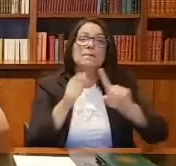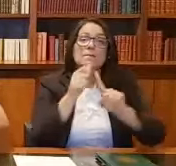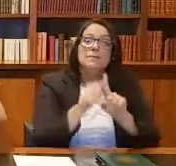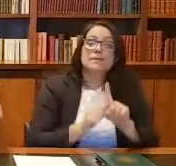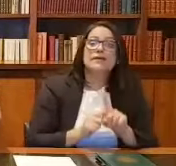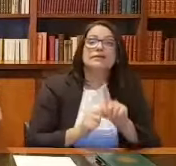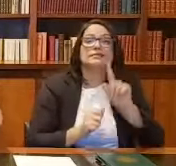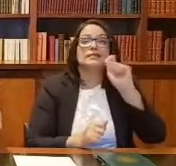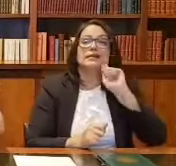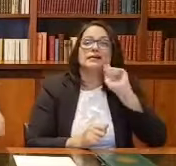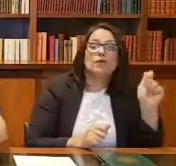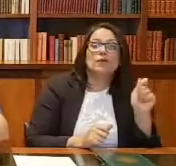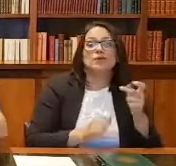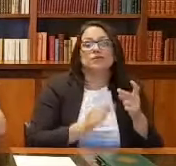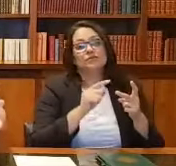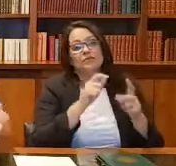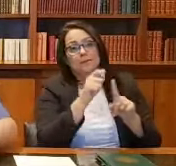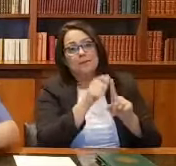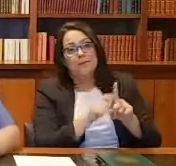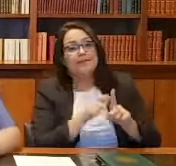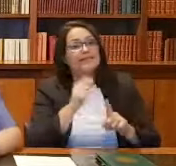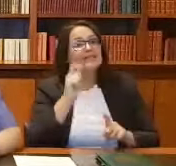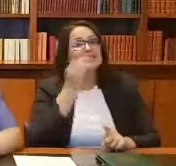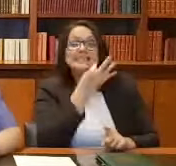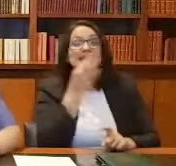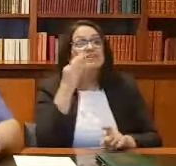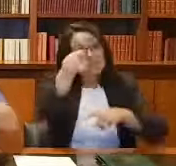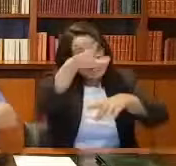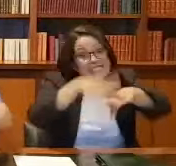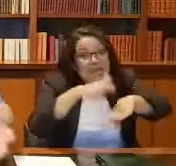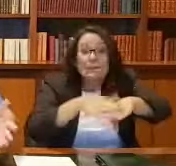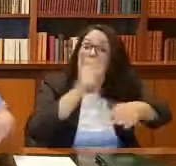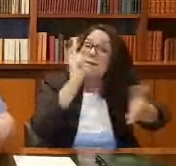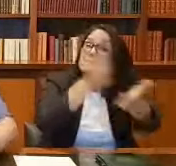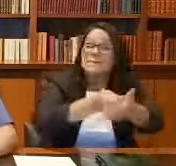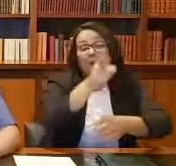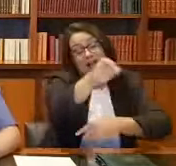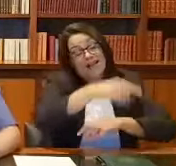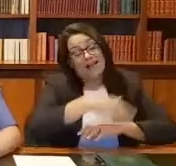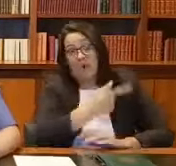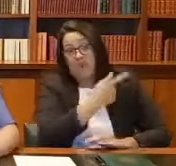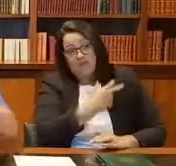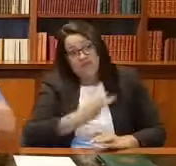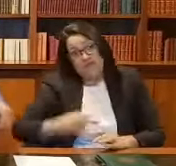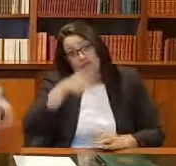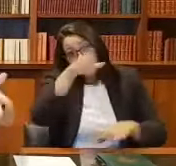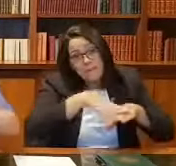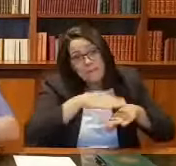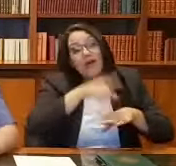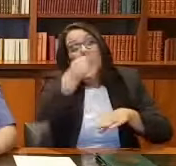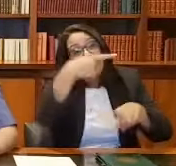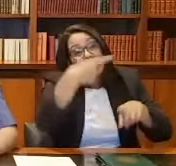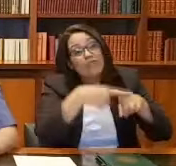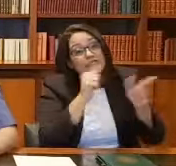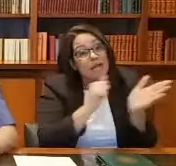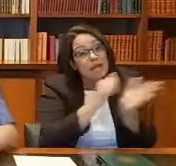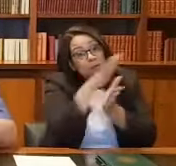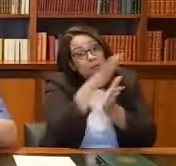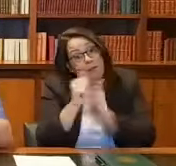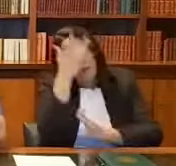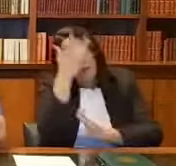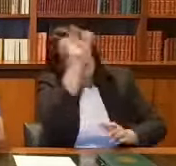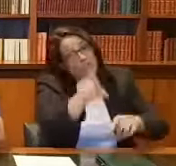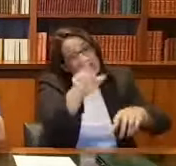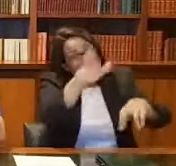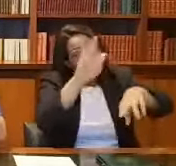setembro, você paga os 600 para o pessoal do teu estado, que você está tirando emprego das pessoas. Então você tem que se responsabilizar. Não